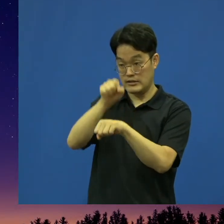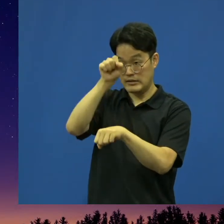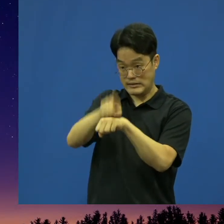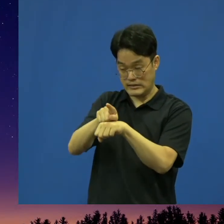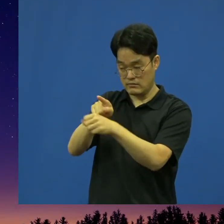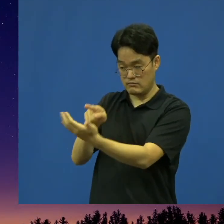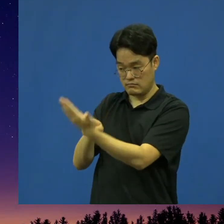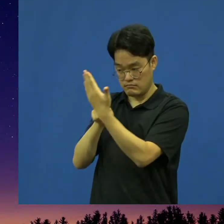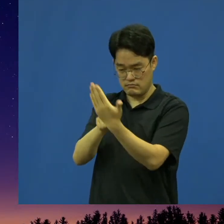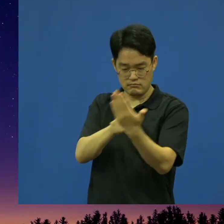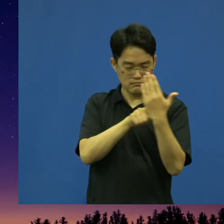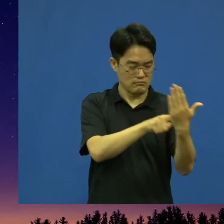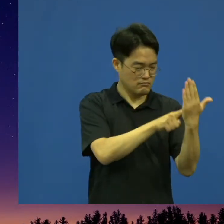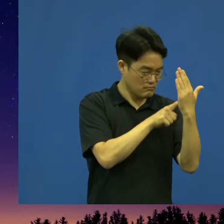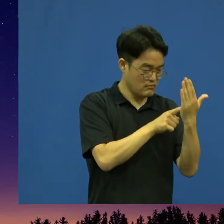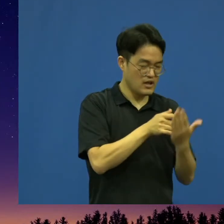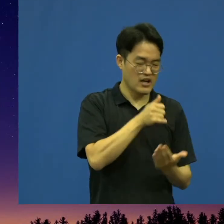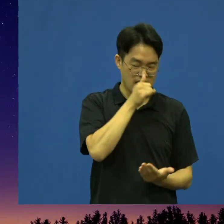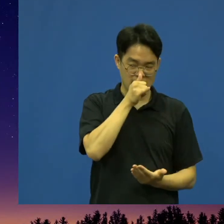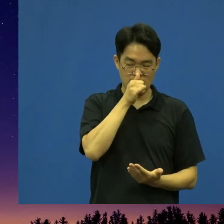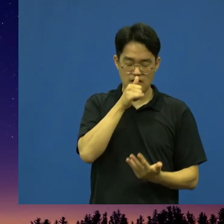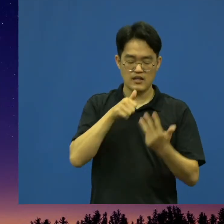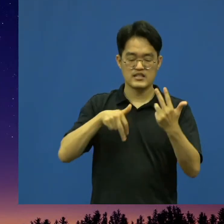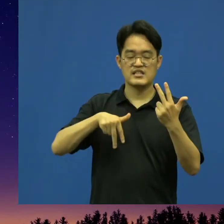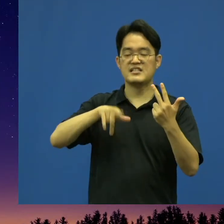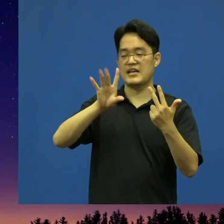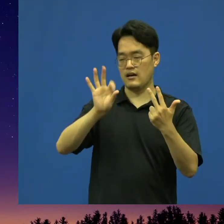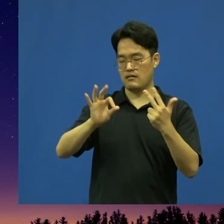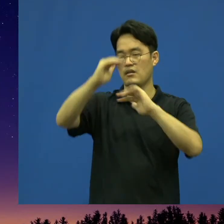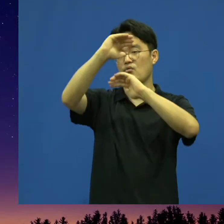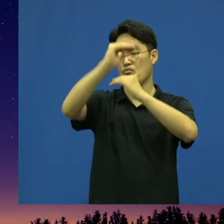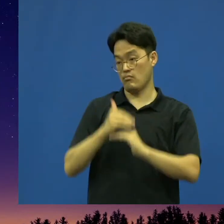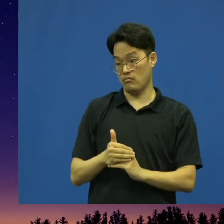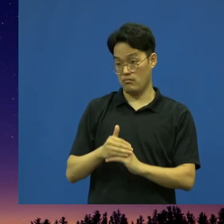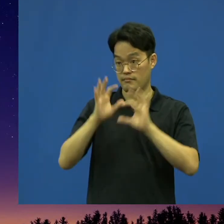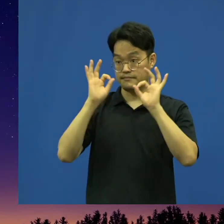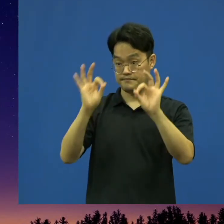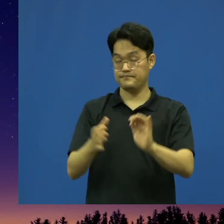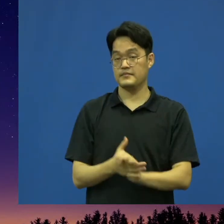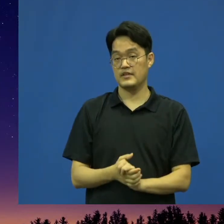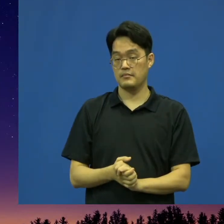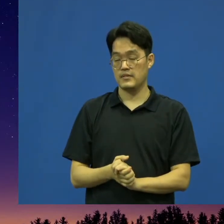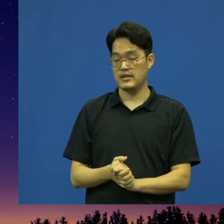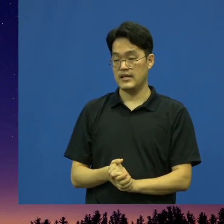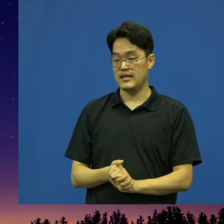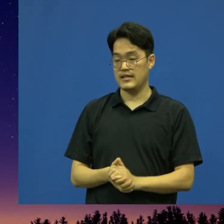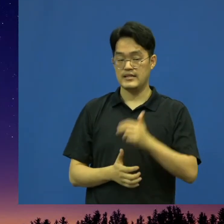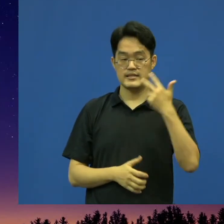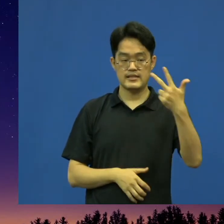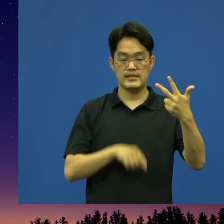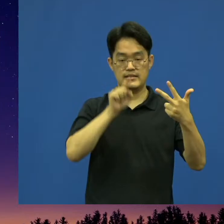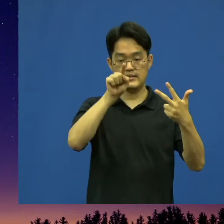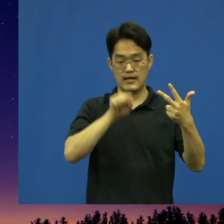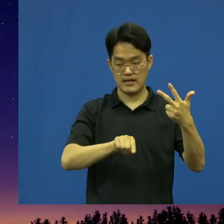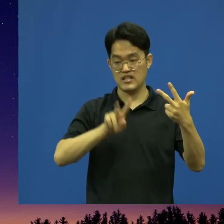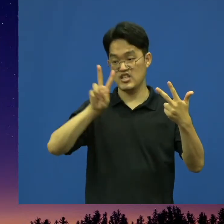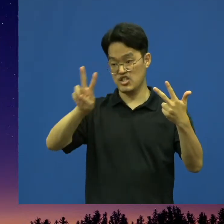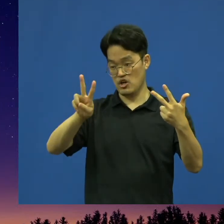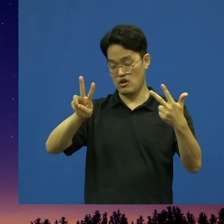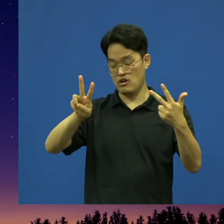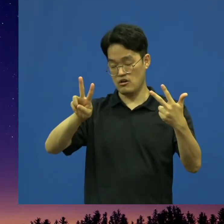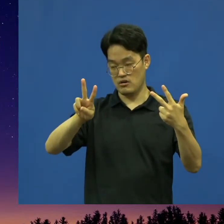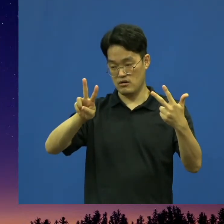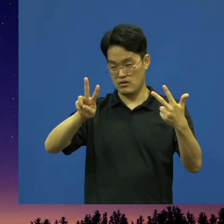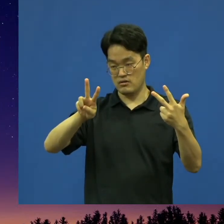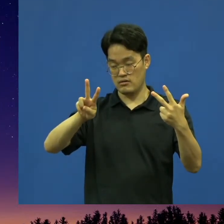7장이 전체적으로 구성되어 있어요. 한번 볼까요? 2절부터 한번, 7장